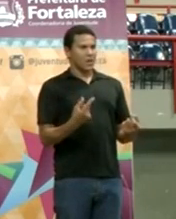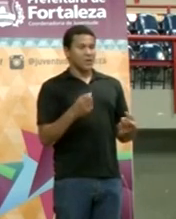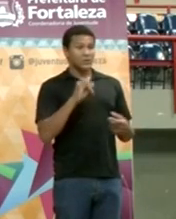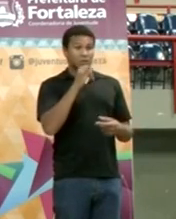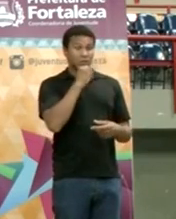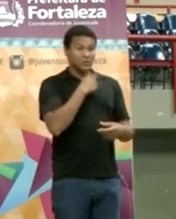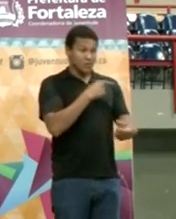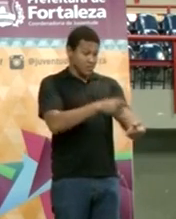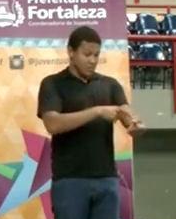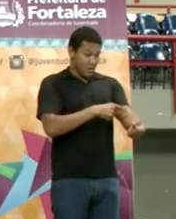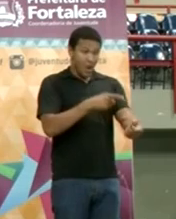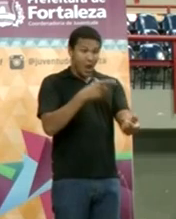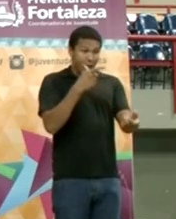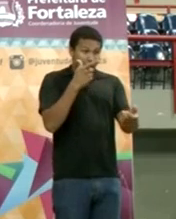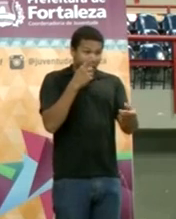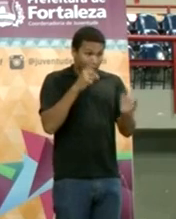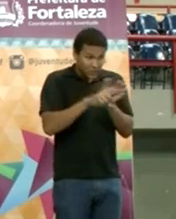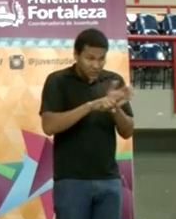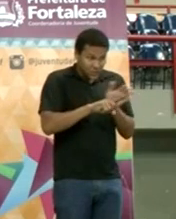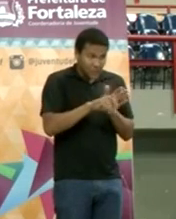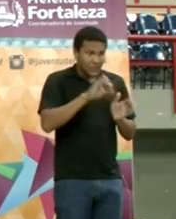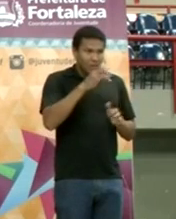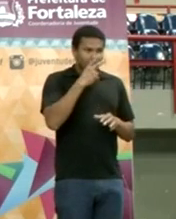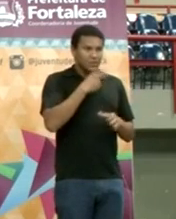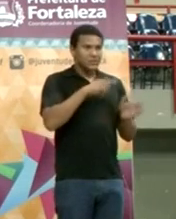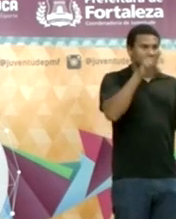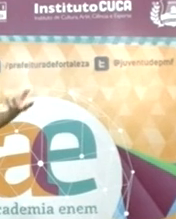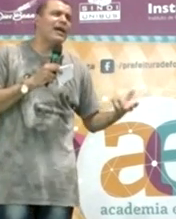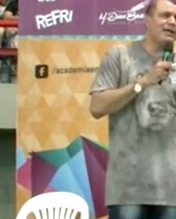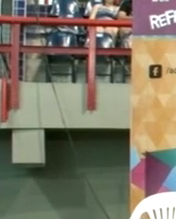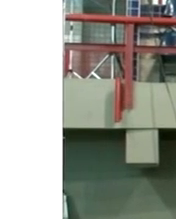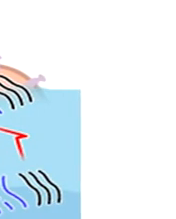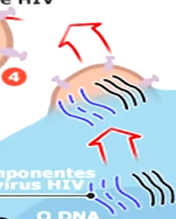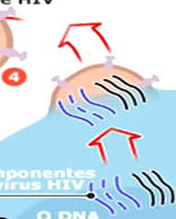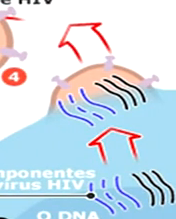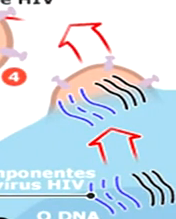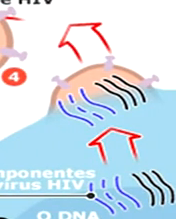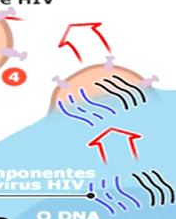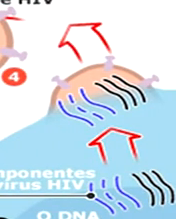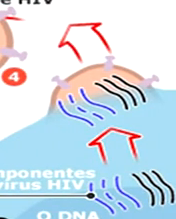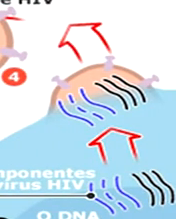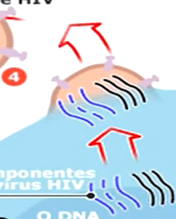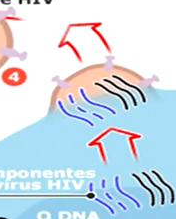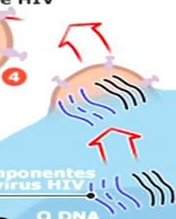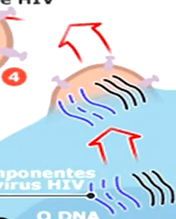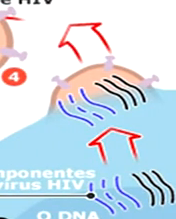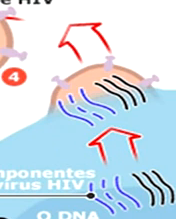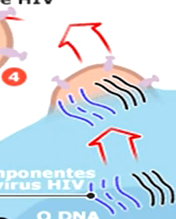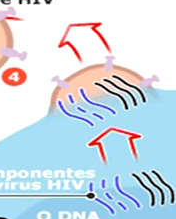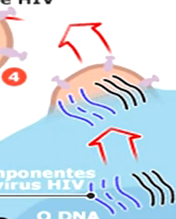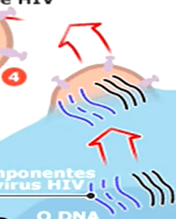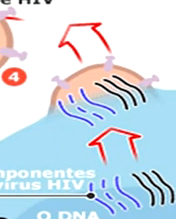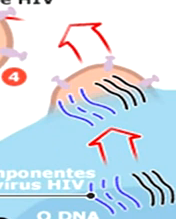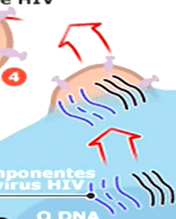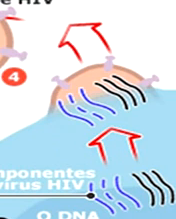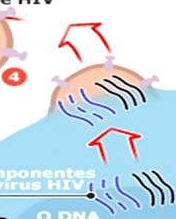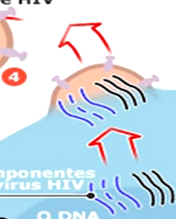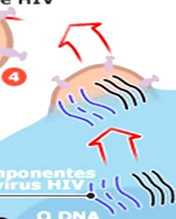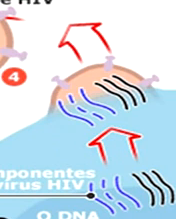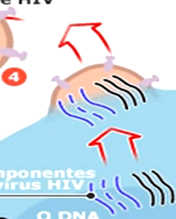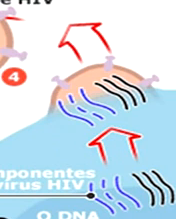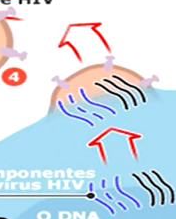significa que eu não tenho anticorpos contra o HIV. Logo, não estou contaminado. Tá? Então aí é o ciclo de penetração do